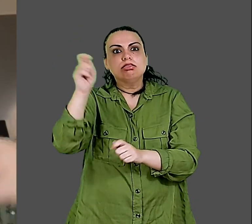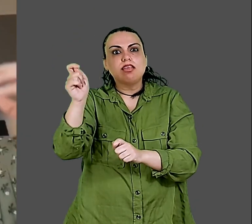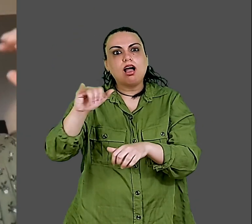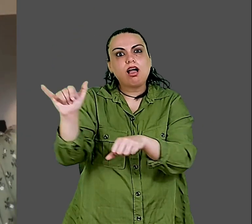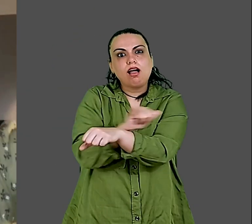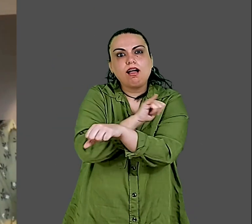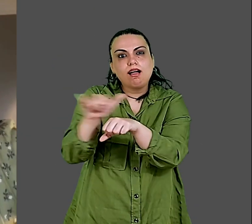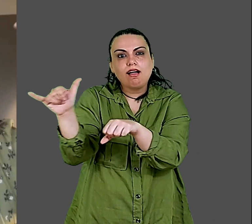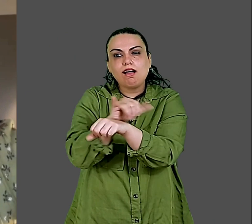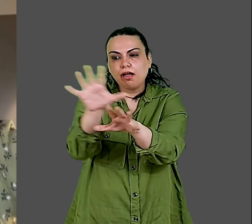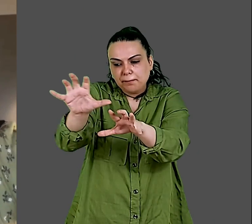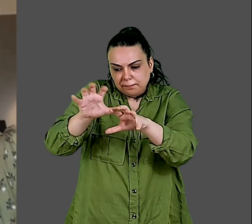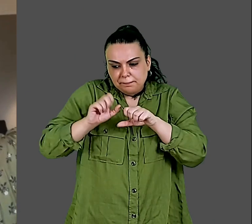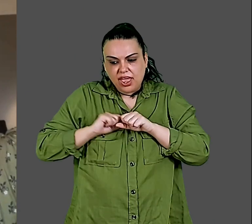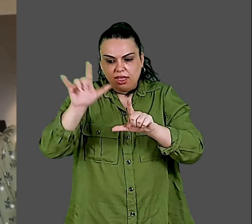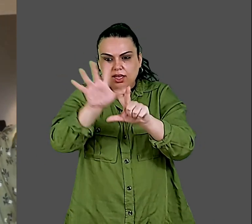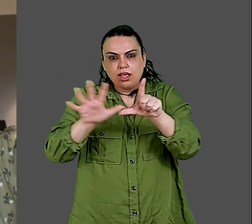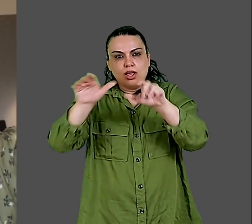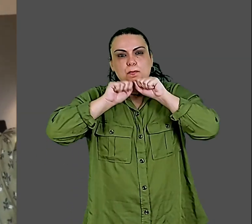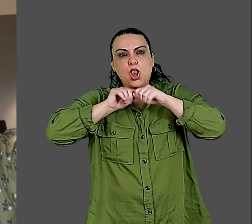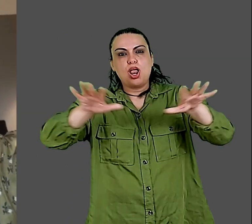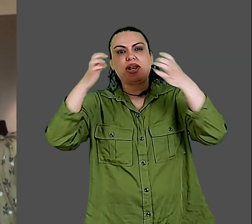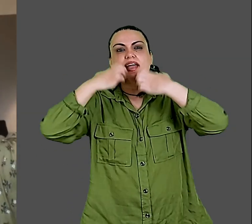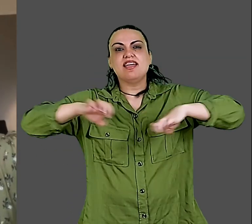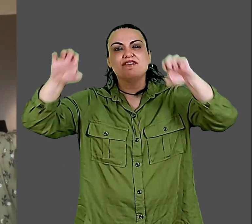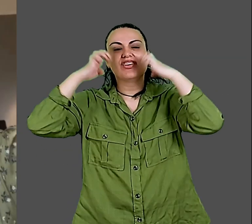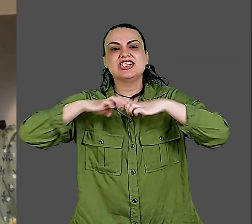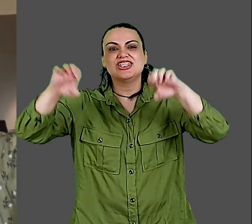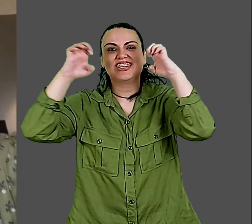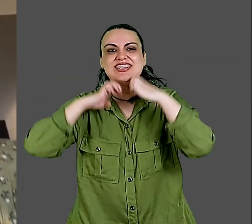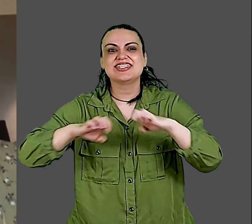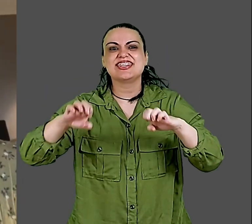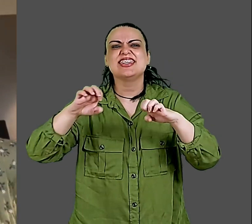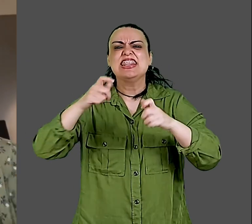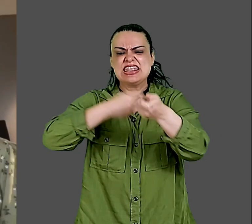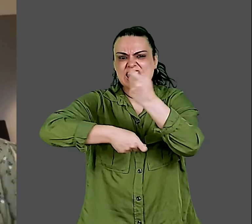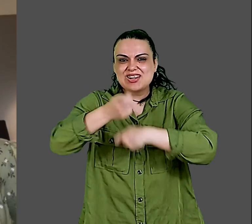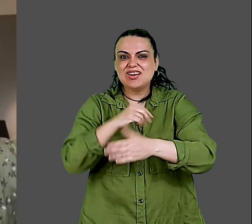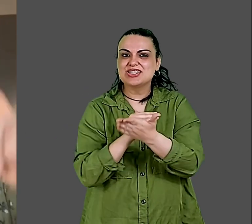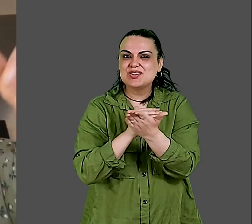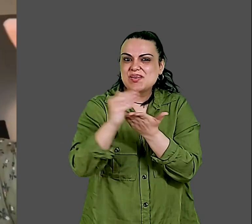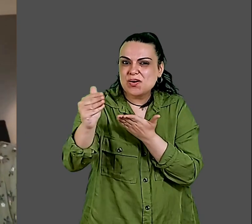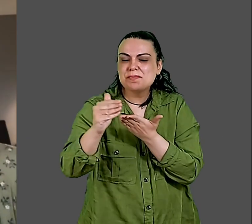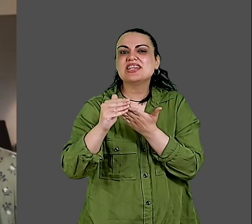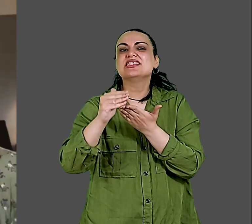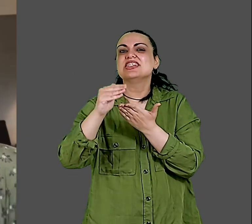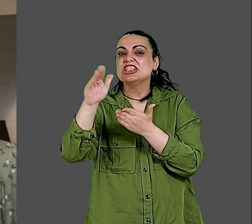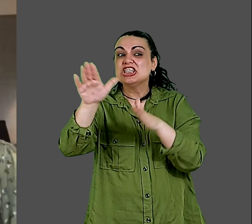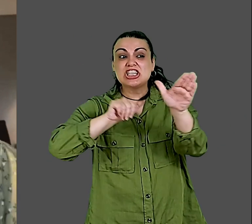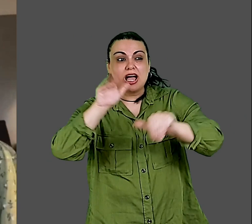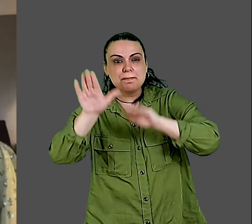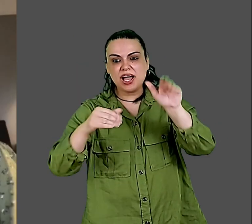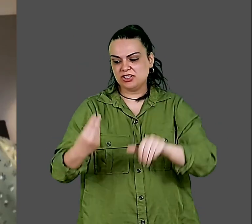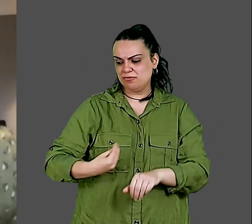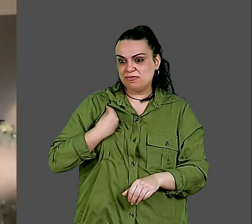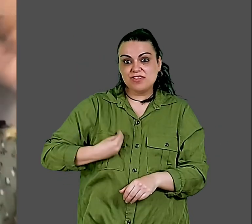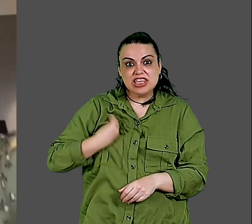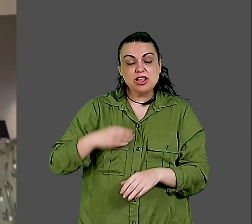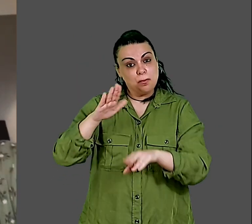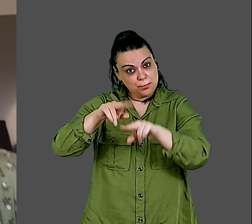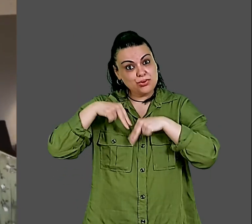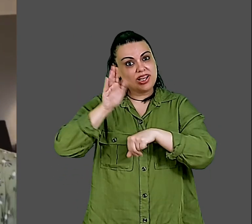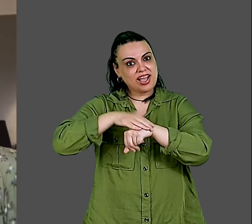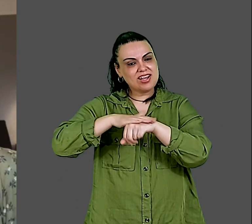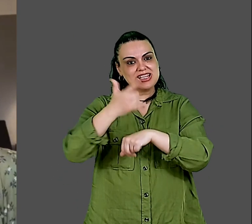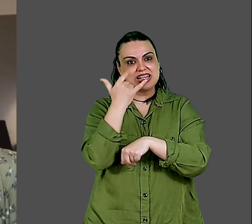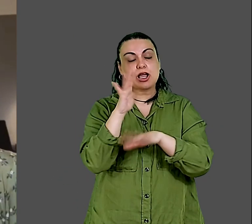está sendo um portal de comunicação da palavra de Deus. Através disso, chamados estão sendo iniciados, negócios estão sendo empreendidos, vidas